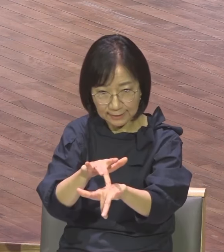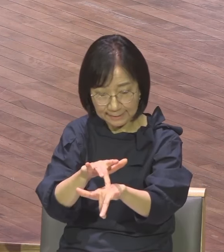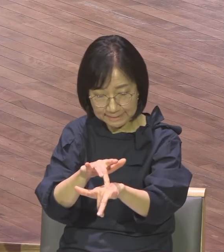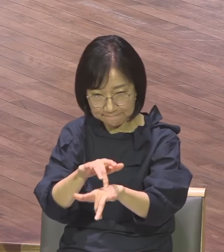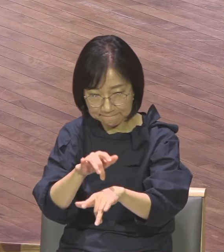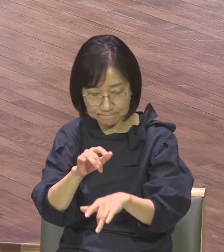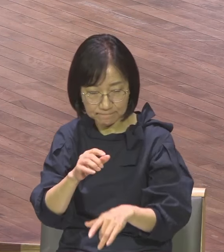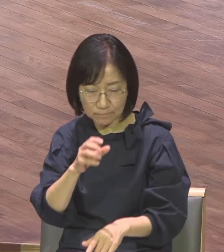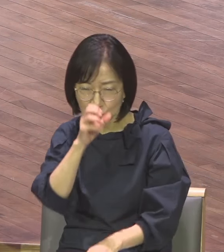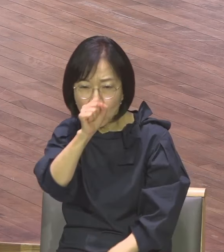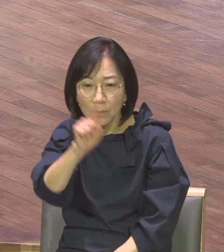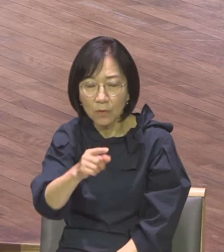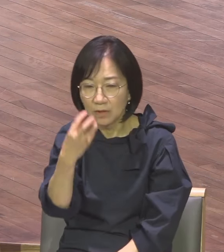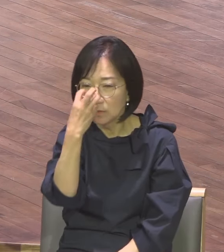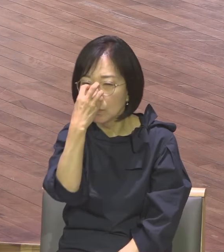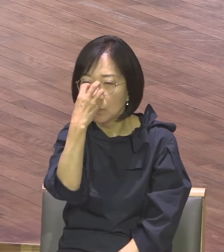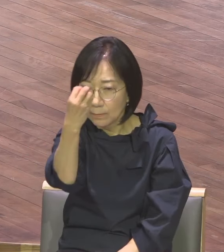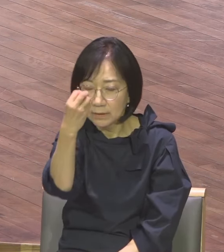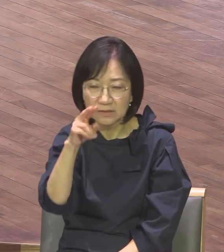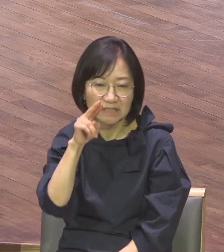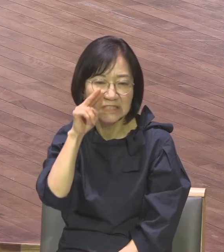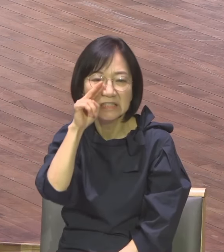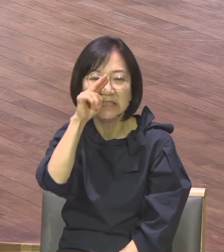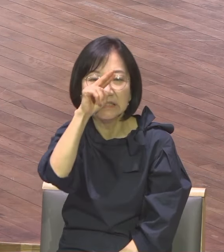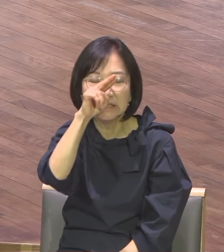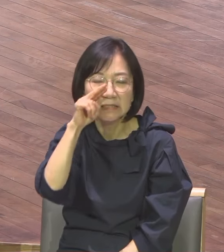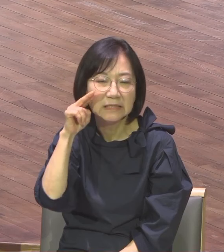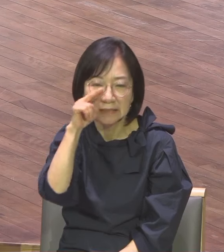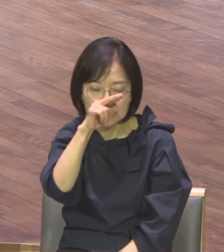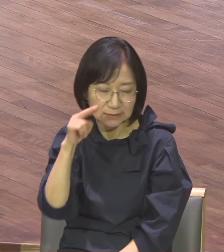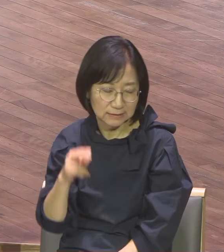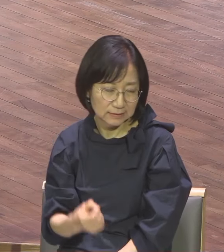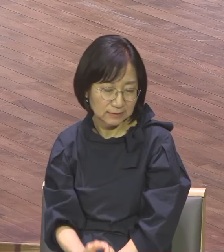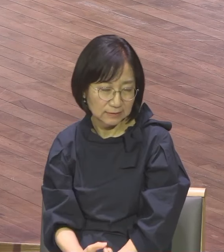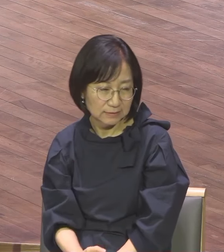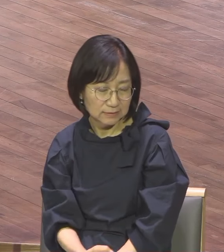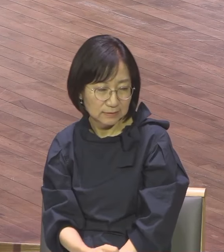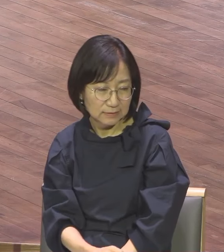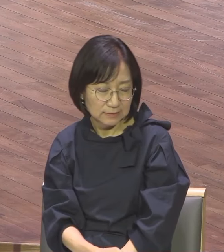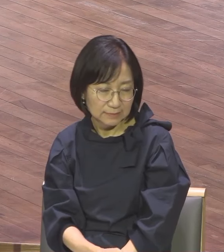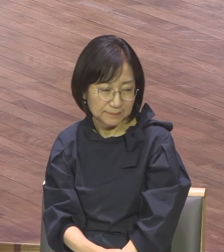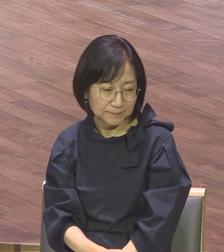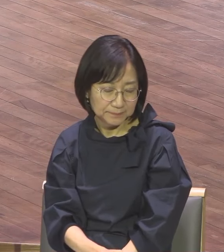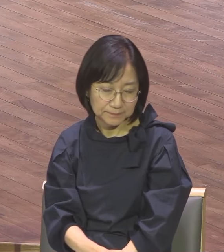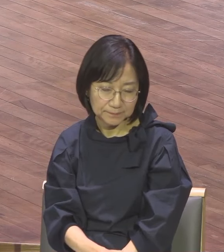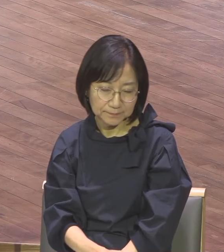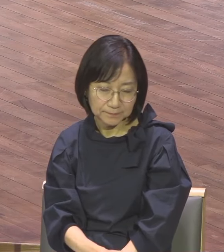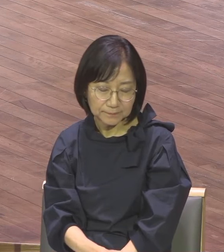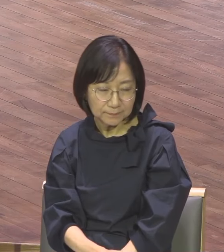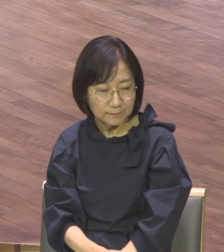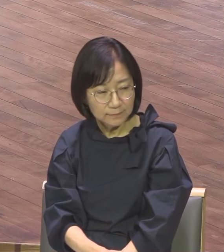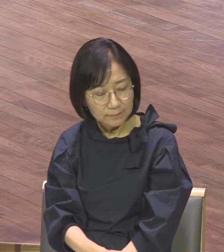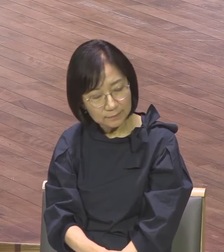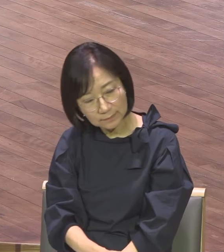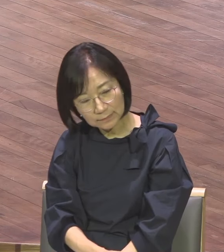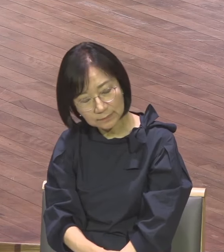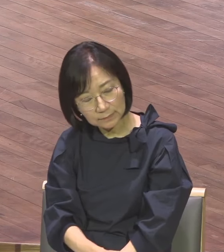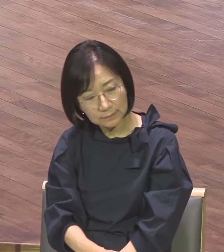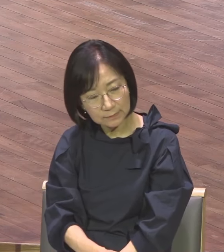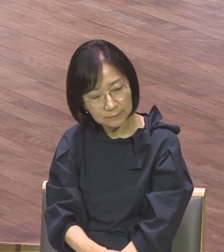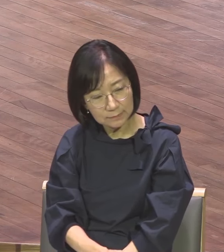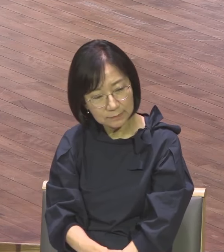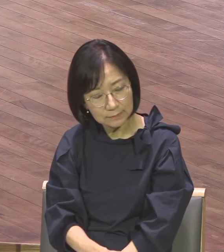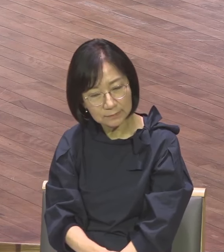완전히 여기 빠져나와야 됩니다. 7절, 8절에는 다 서지 못하고 죽을 줄 알면서 탐욕에 심취해 있는 인생들을